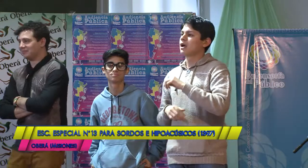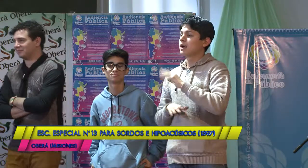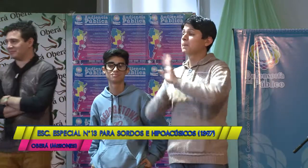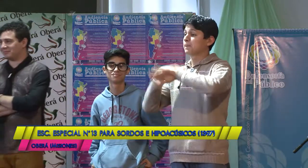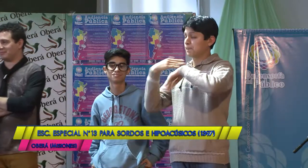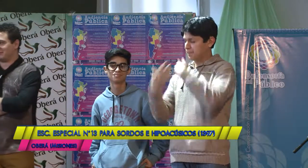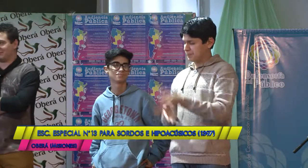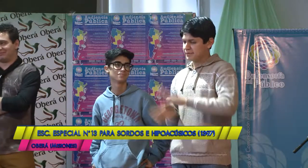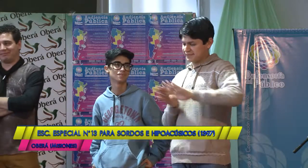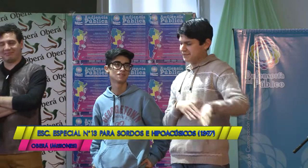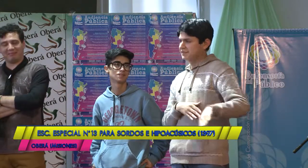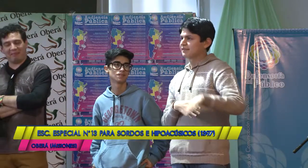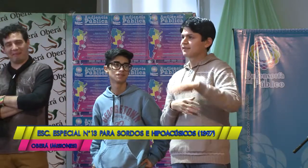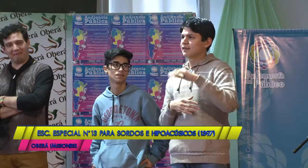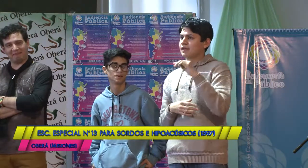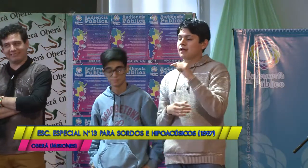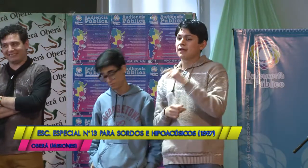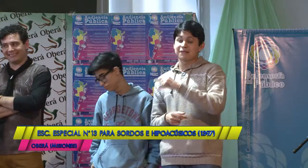problema. Por otro lado,